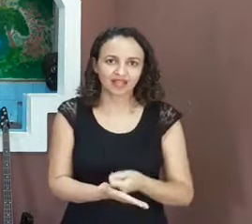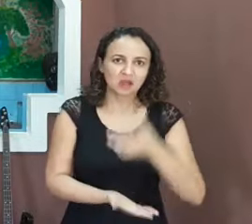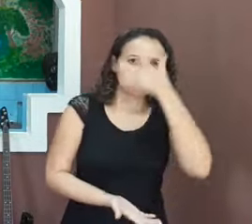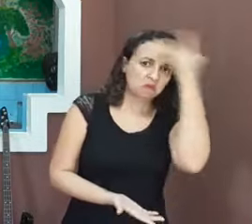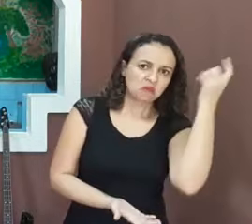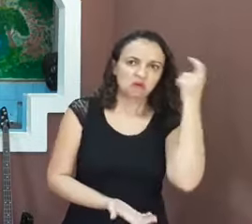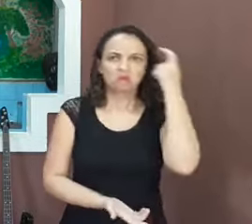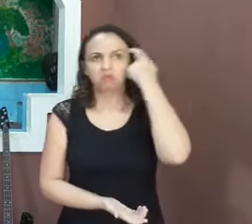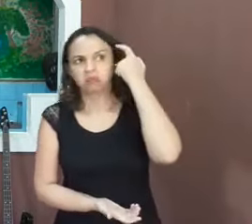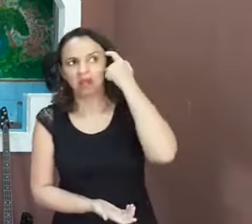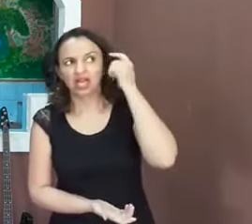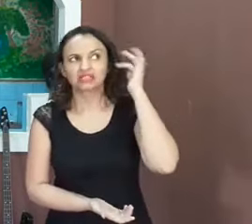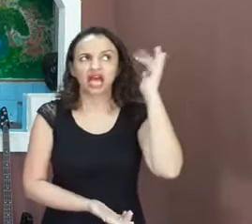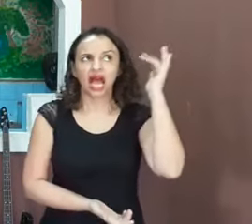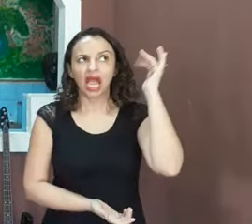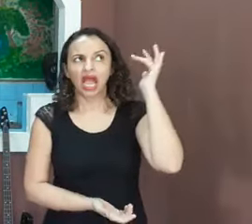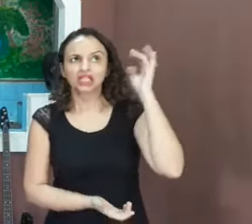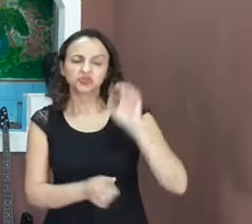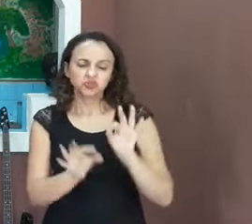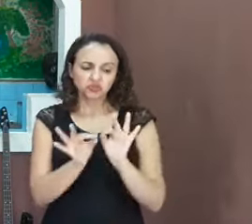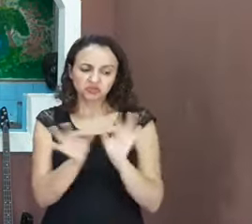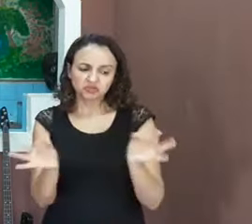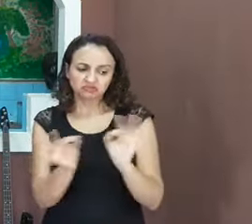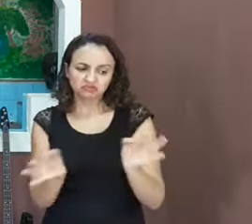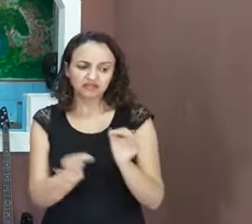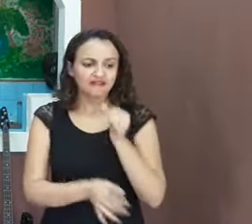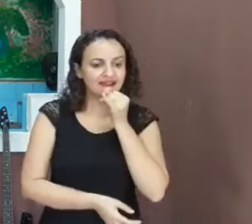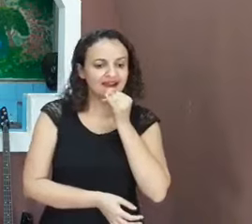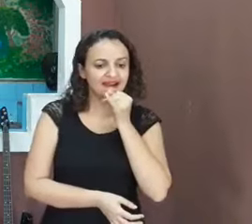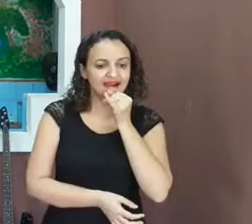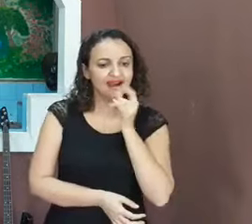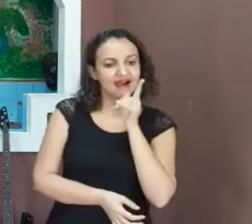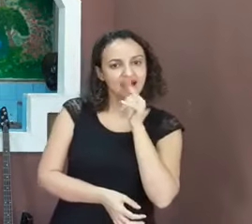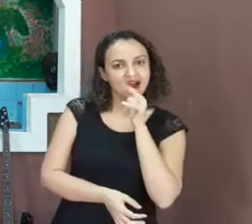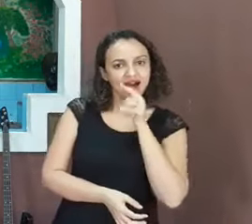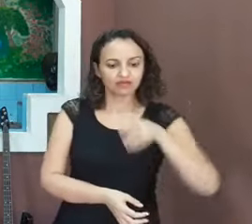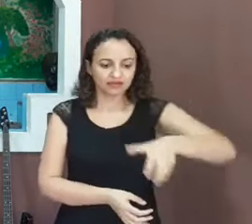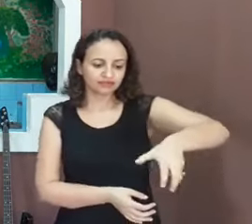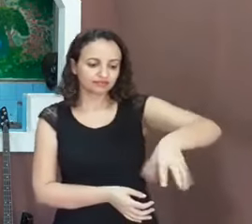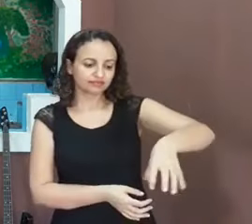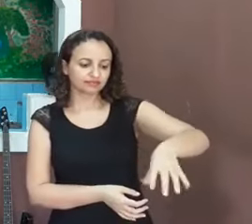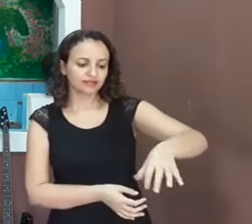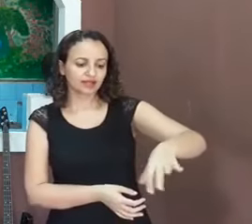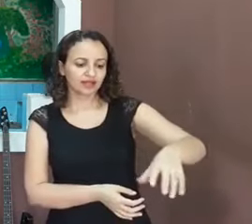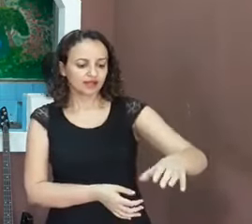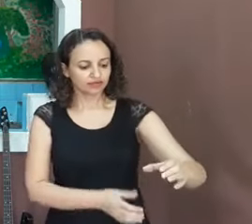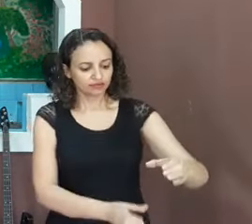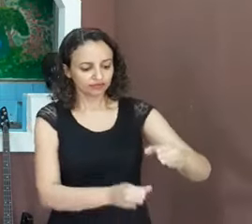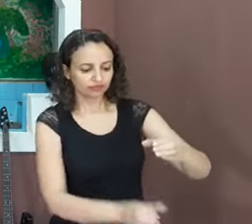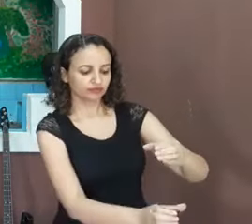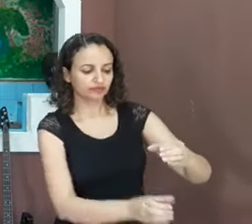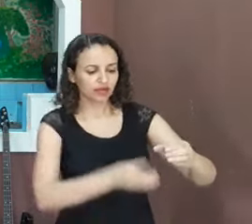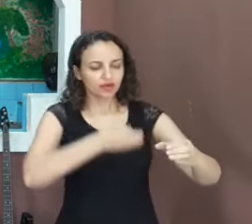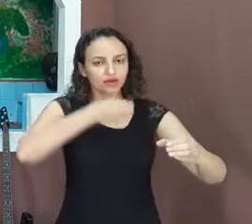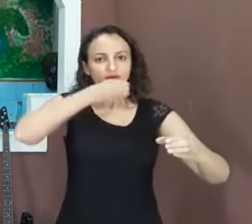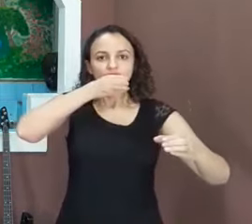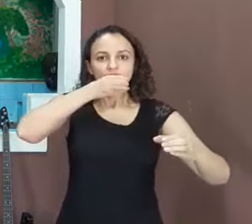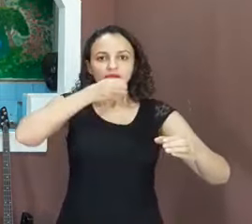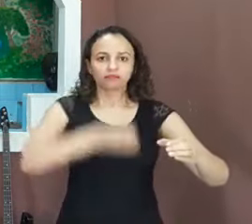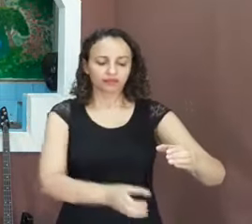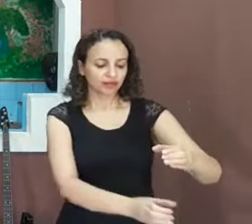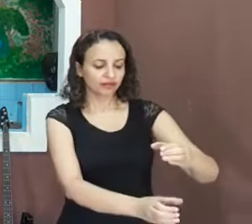muitas pessoas imaginam que é um ato simples, A torneira, eu abro lá, pego água, vou